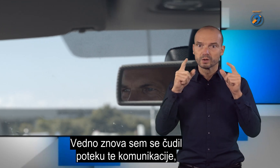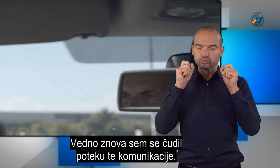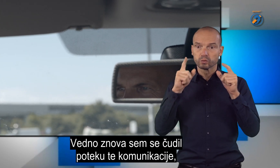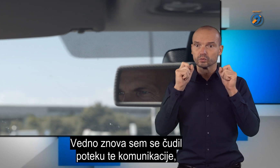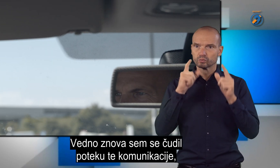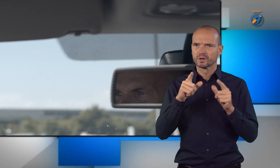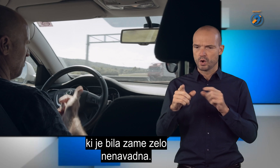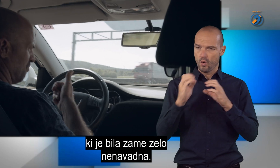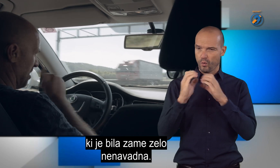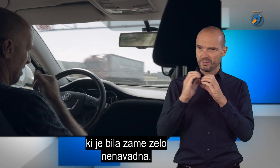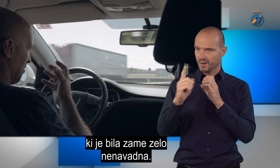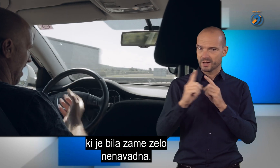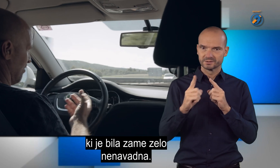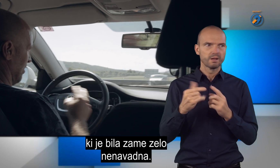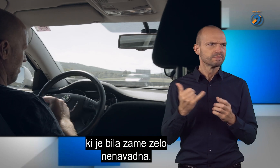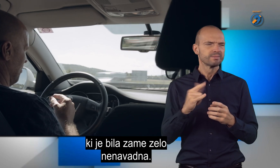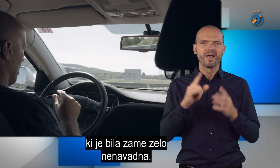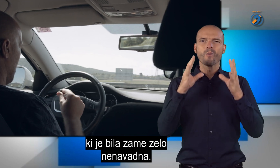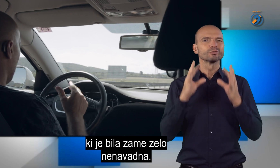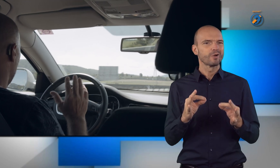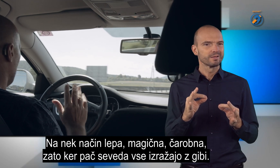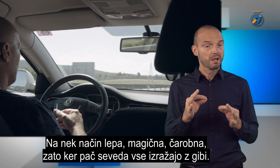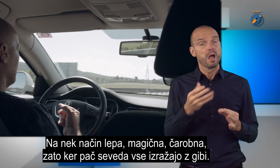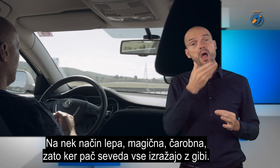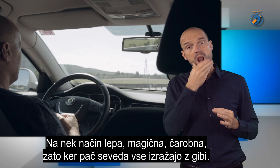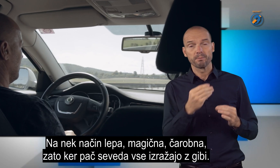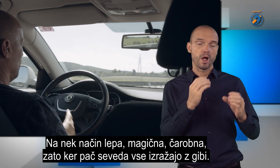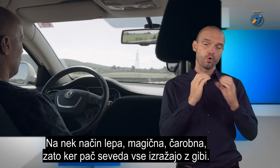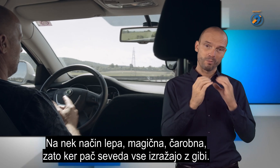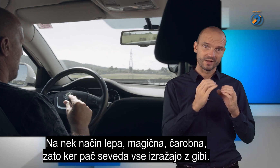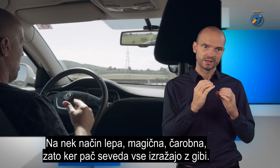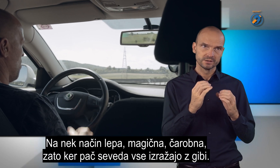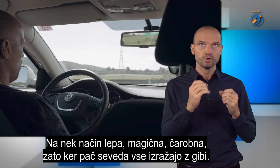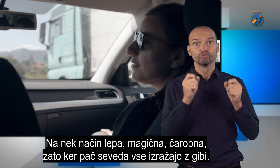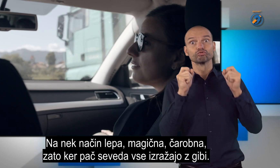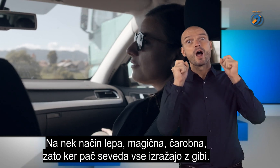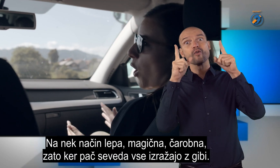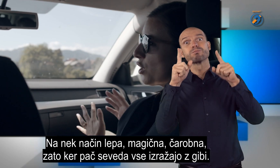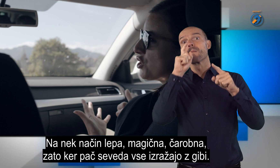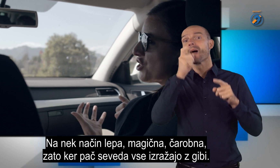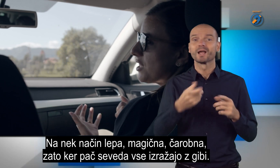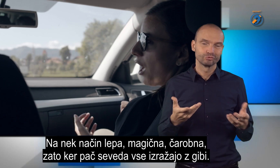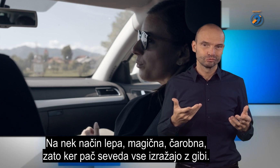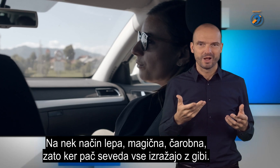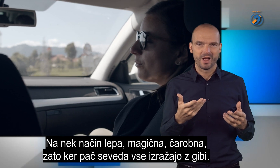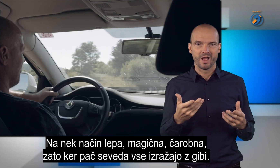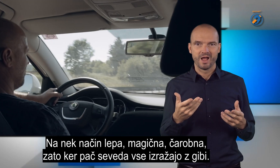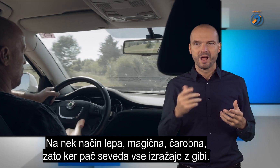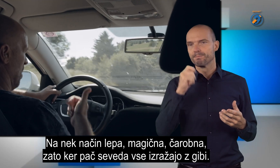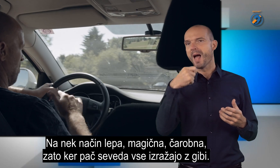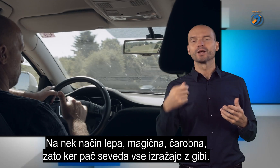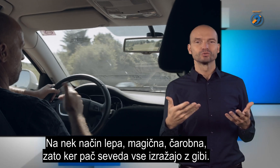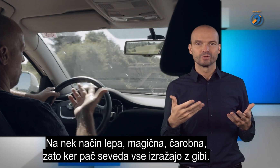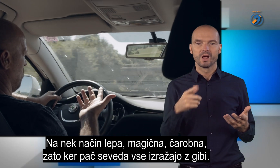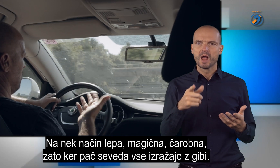te komunikacije, ki je bila za mene čisto nenavadna. Na nek način zelo lepa, magična, čarobna, zato ker pač seveda